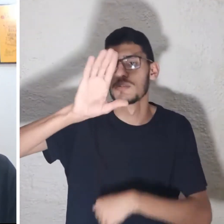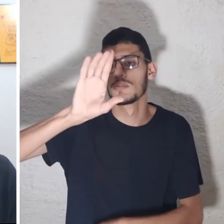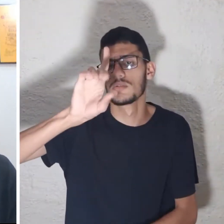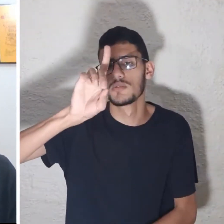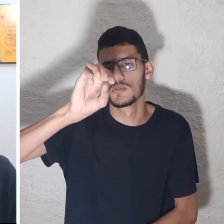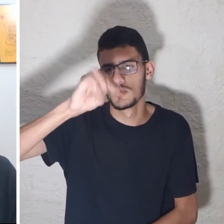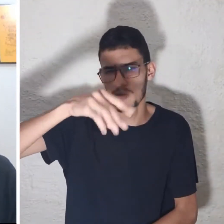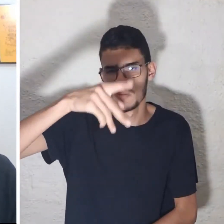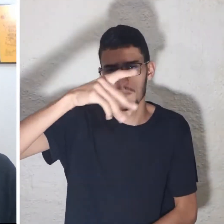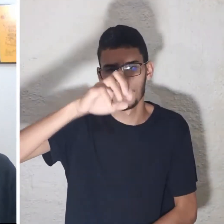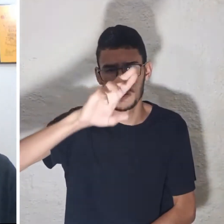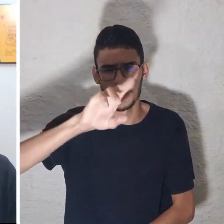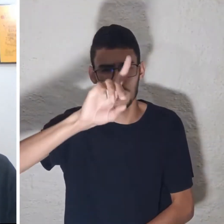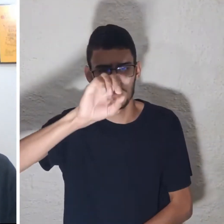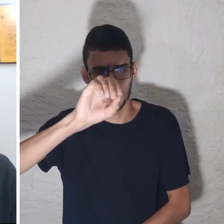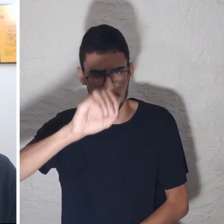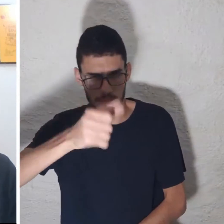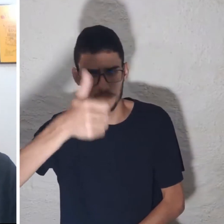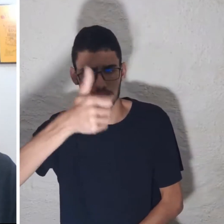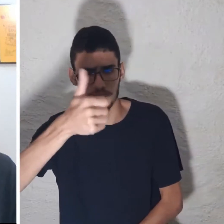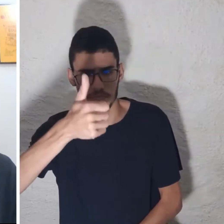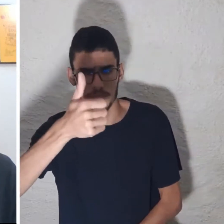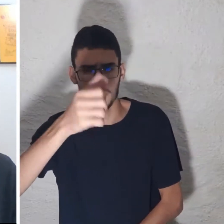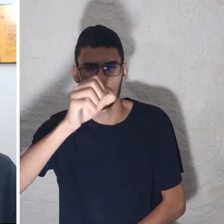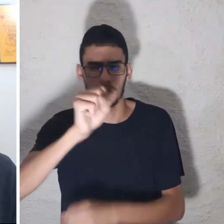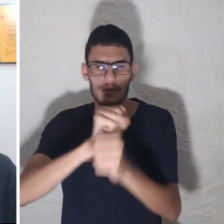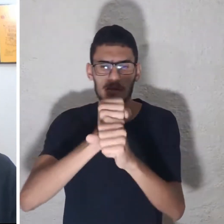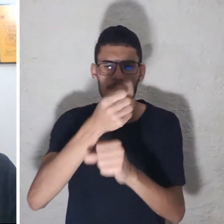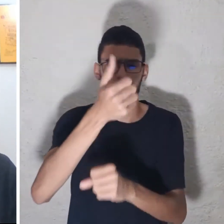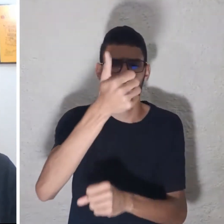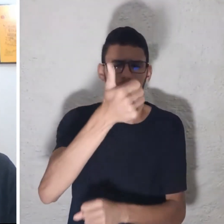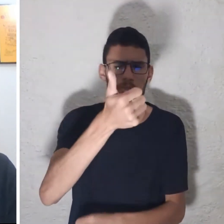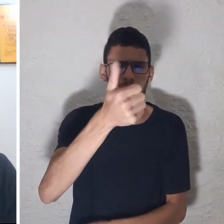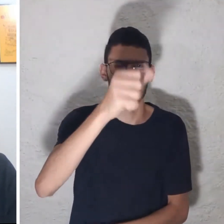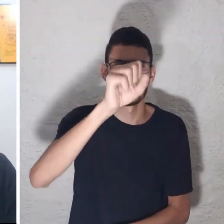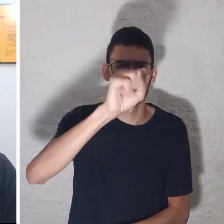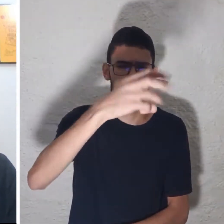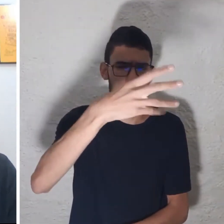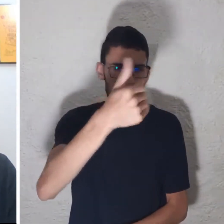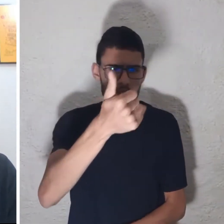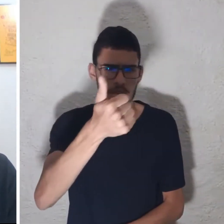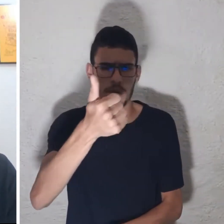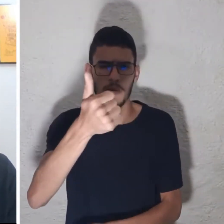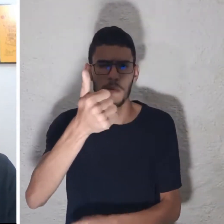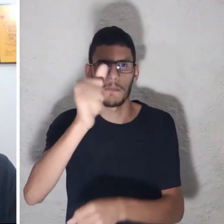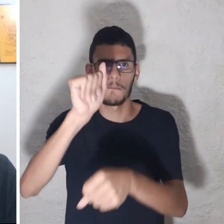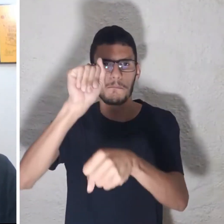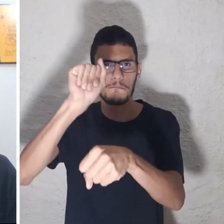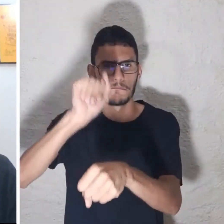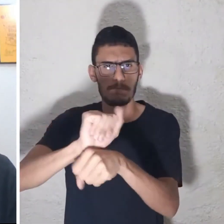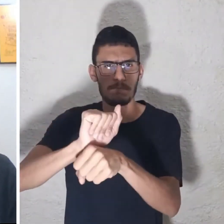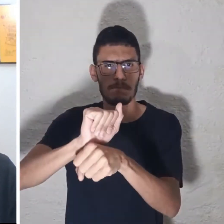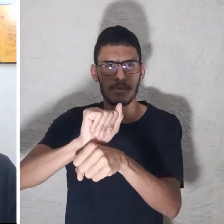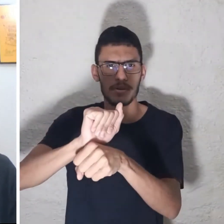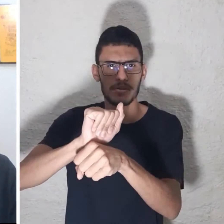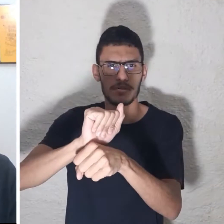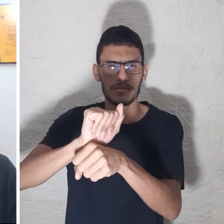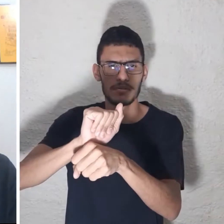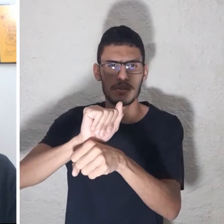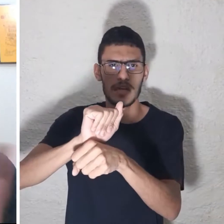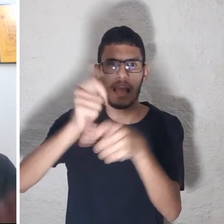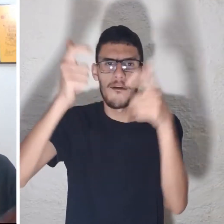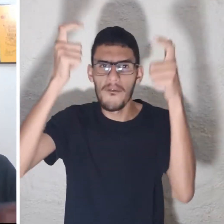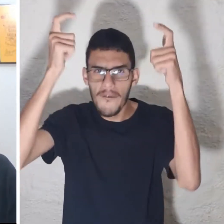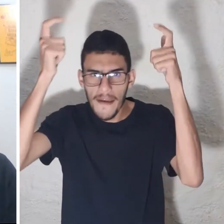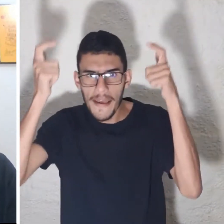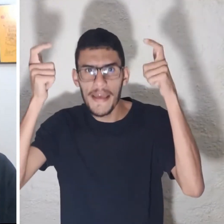Pedro I. Em 1831, o Dom Pedro I ele deixa o governo do Brasil. A gente